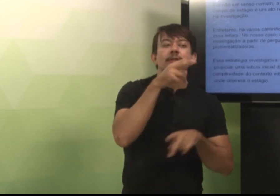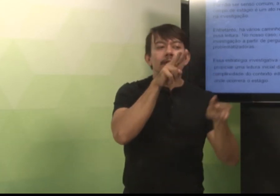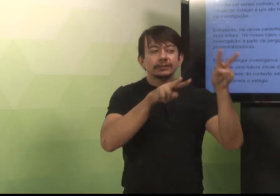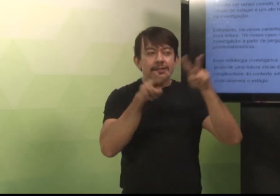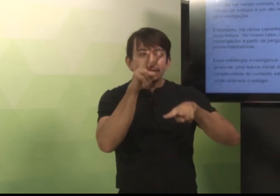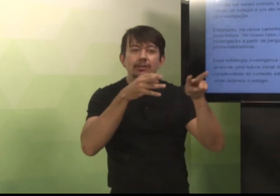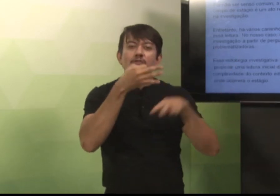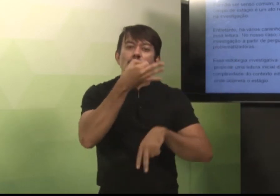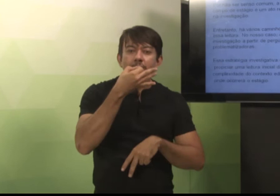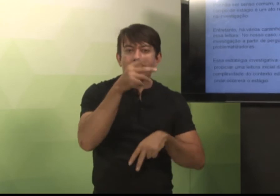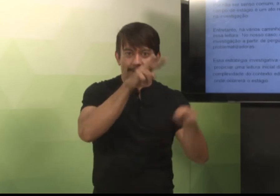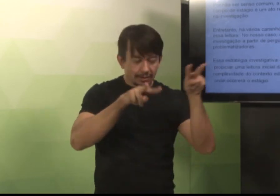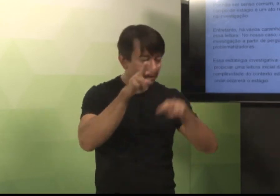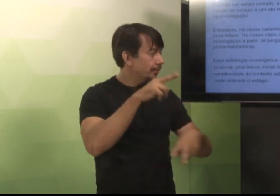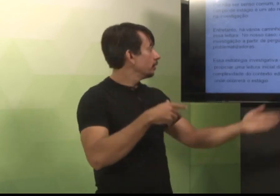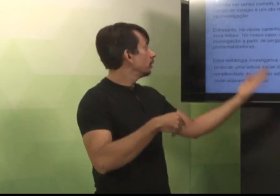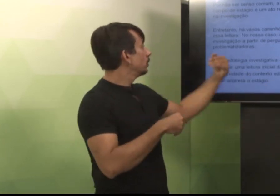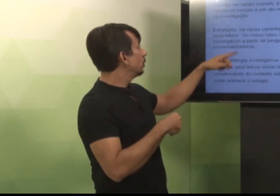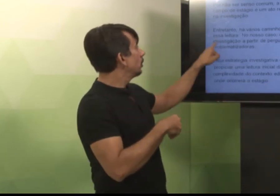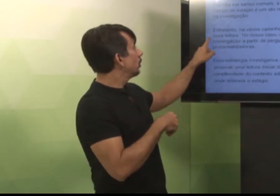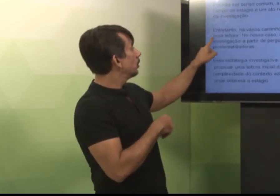Isso é a leitura crítica.